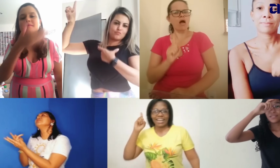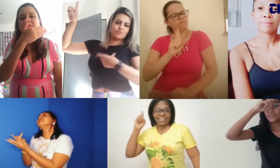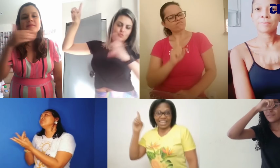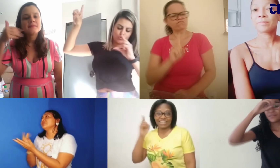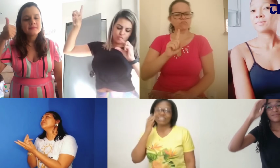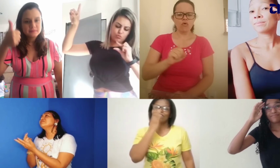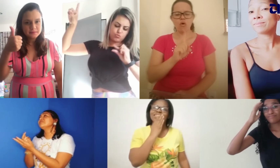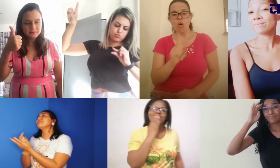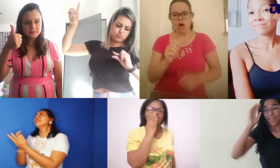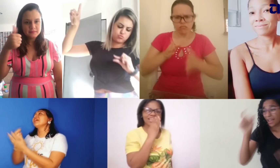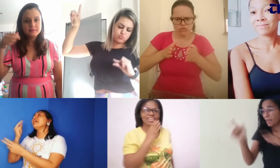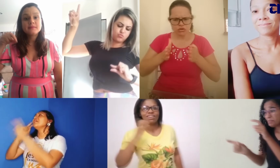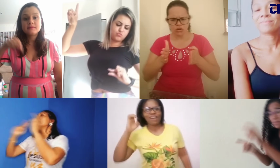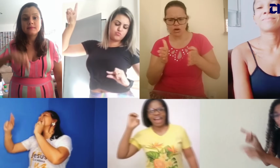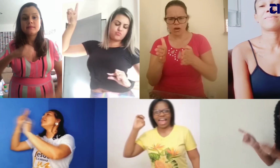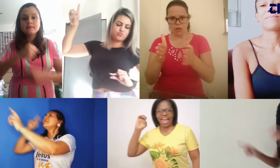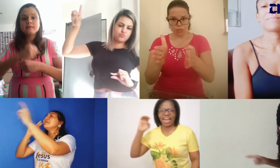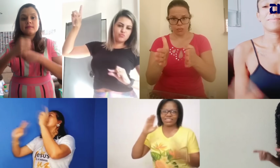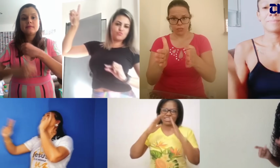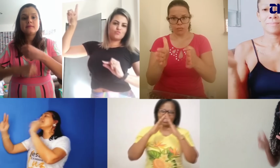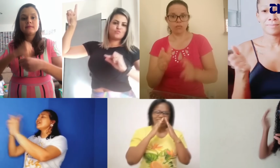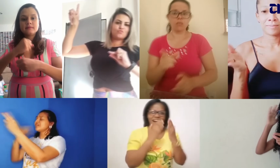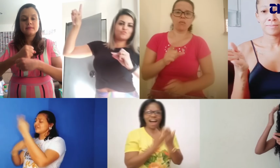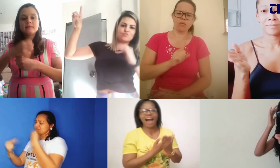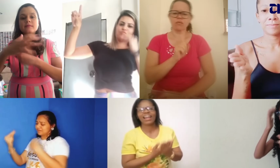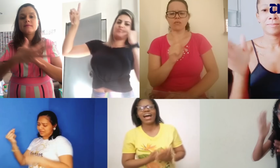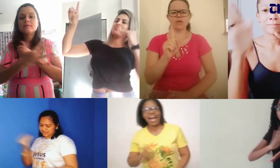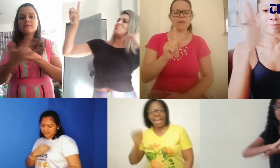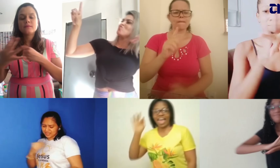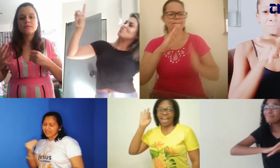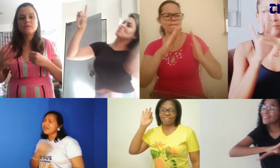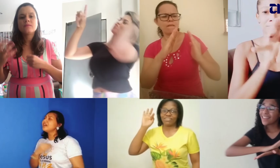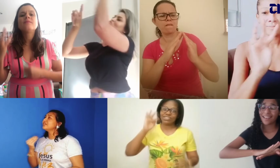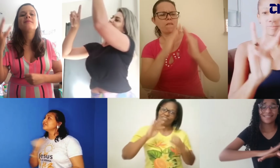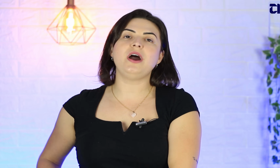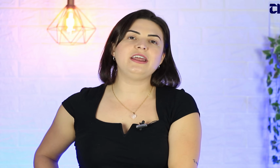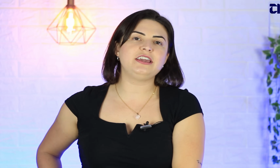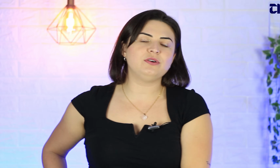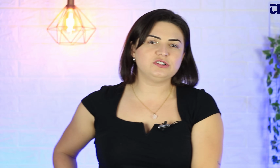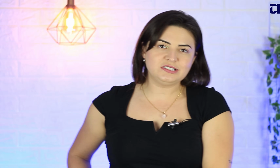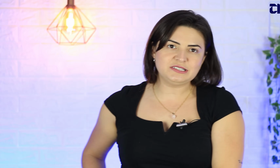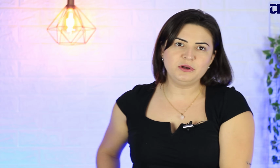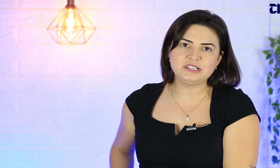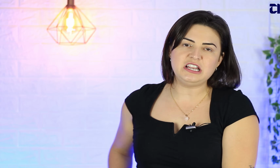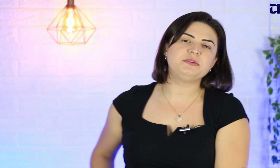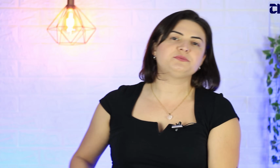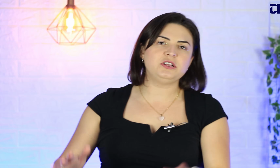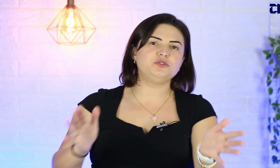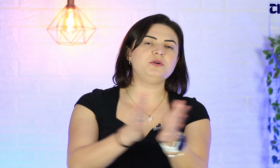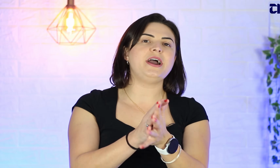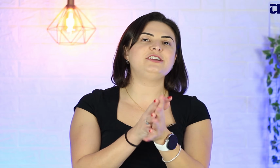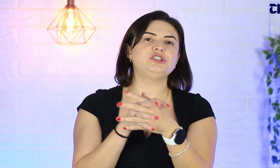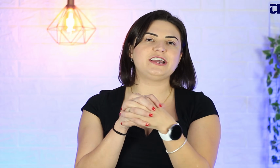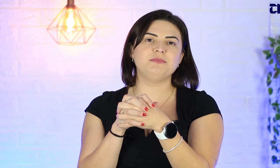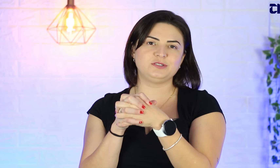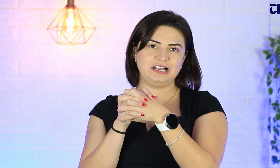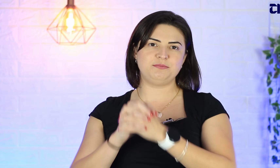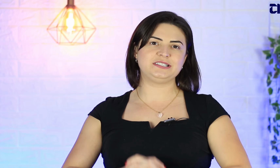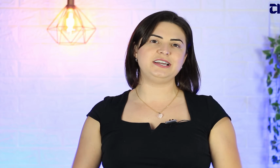Então, manda aí quem tem esse interesse e quem tem essa intenção. E vamos continuar aqui com as nossas mãos a libras. Pode subir uma hashtag mãos a libras